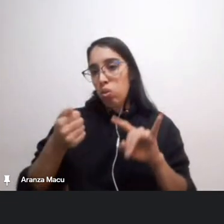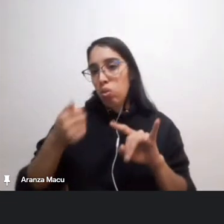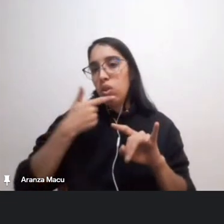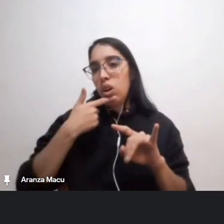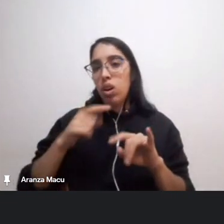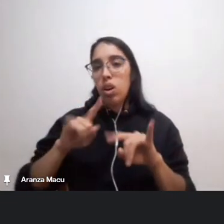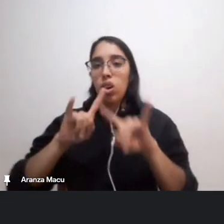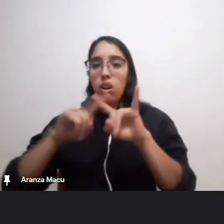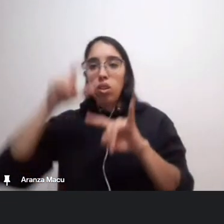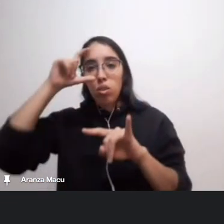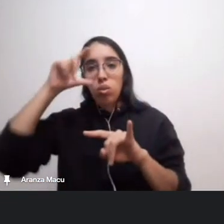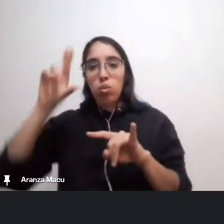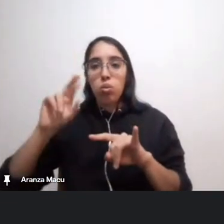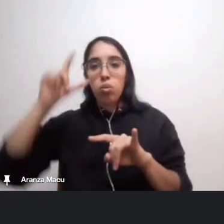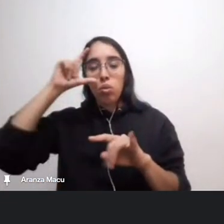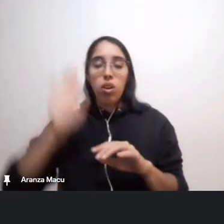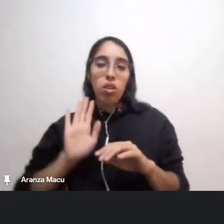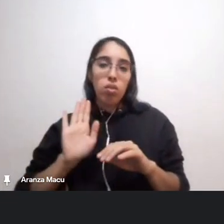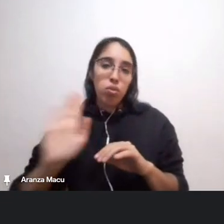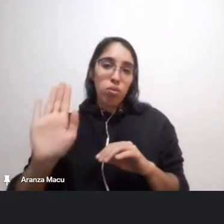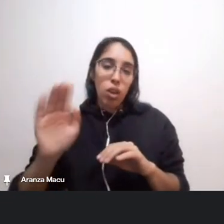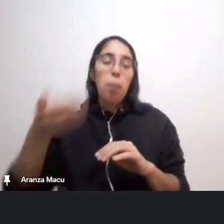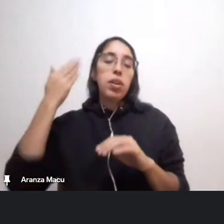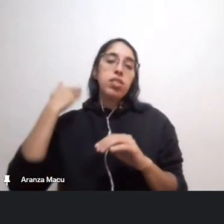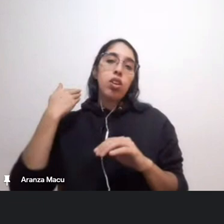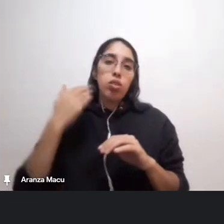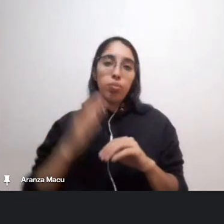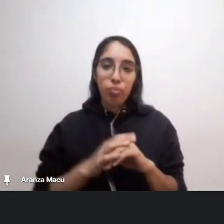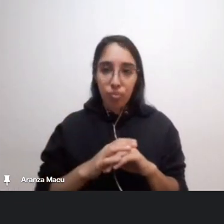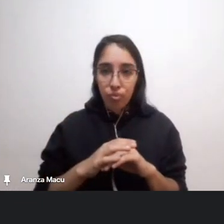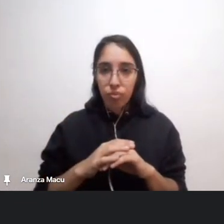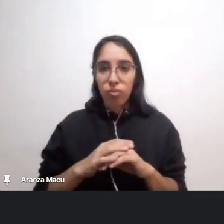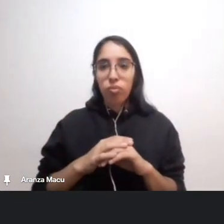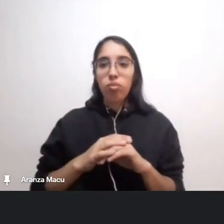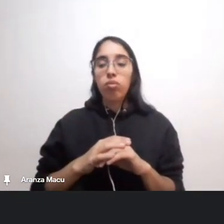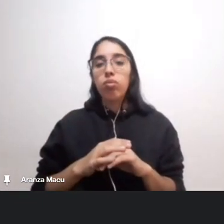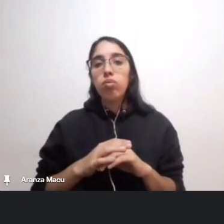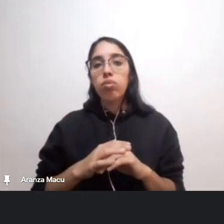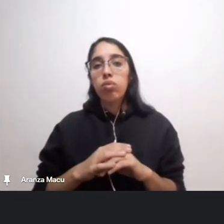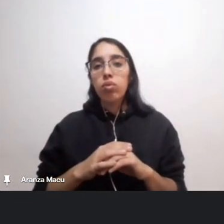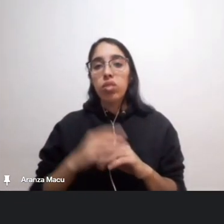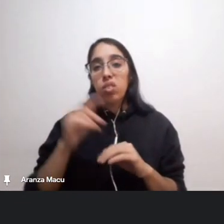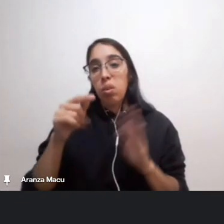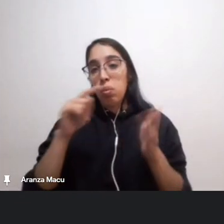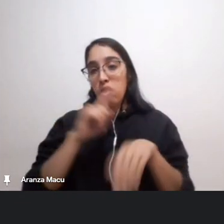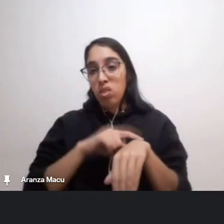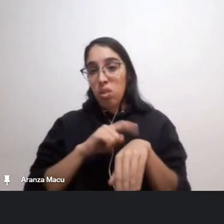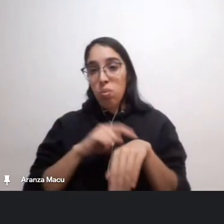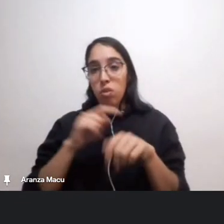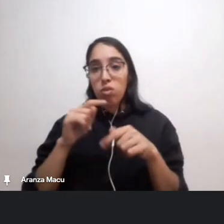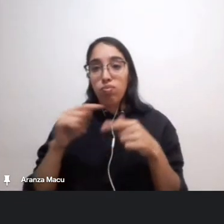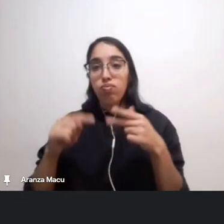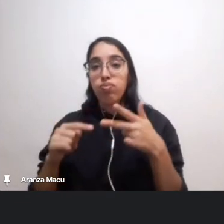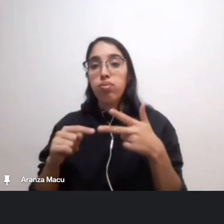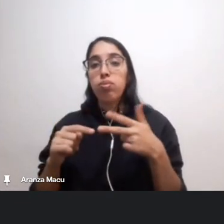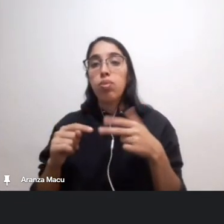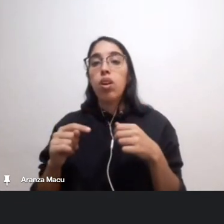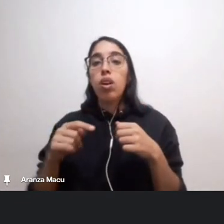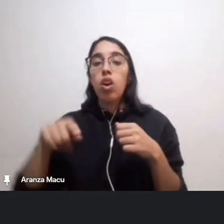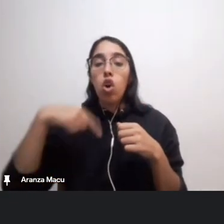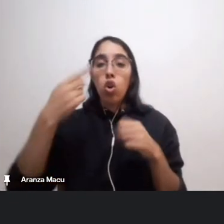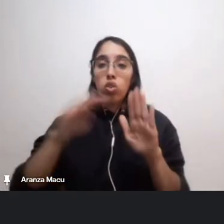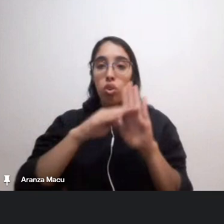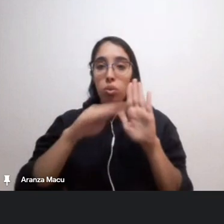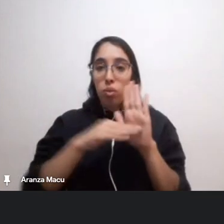tenemos presente, participio y pasado, ¿sí? El otro verbo auxiliar, bueno, en este verbo,